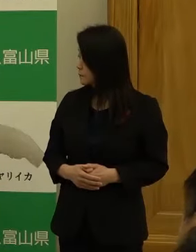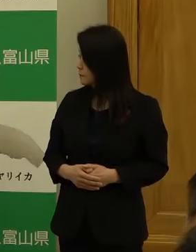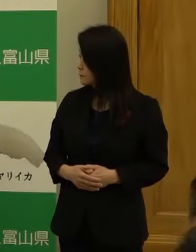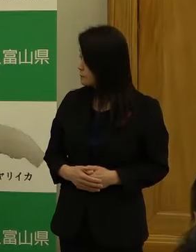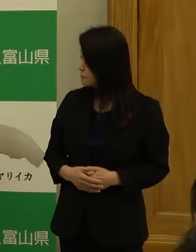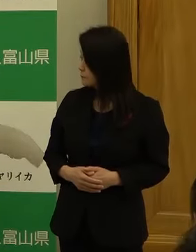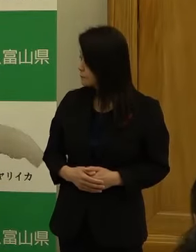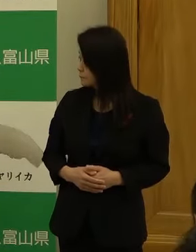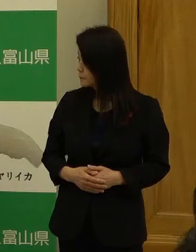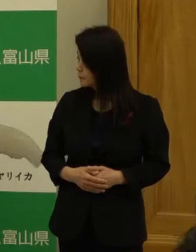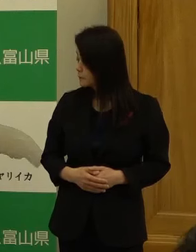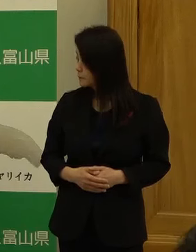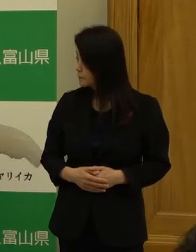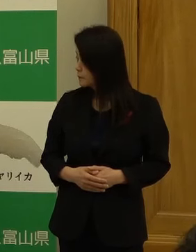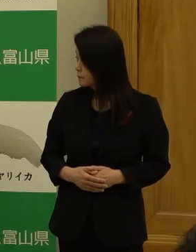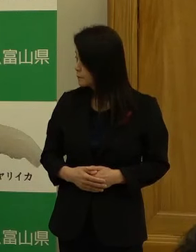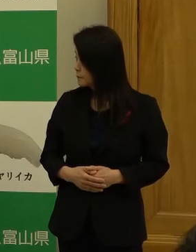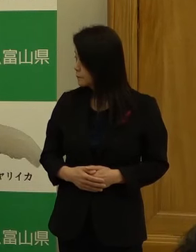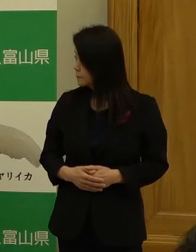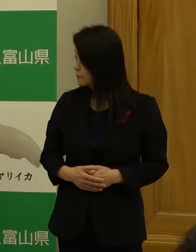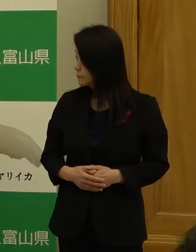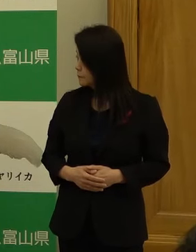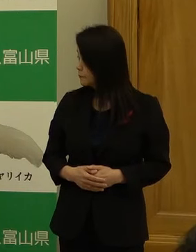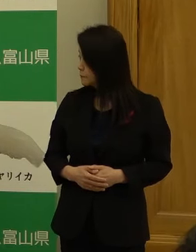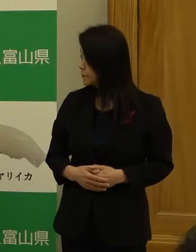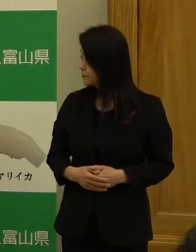、ぜひ最後までご覧ください。